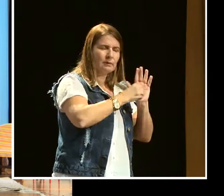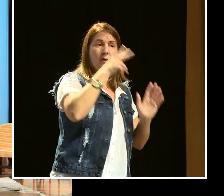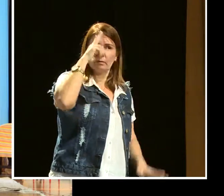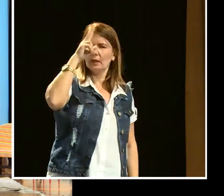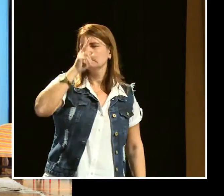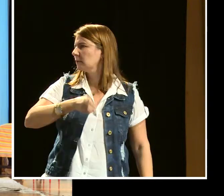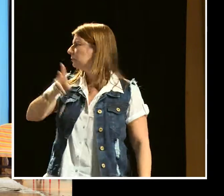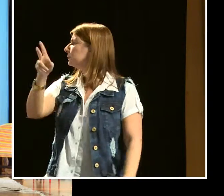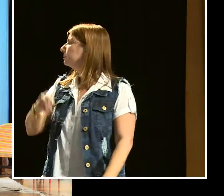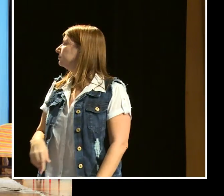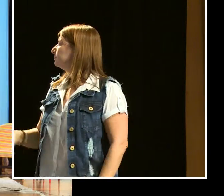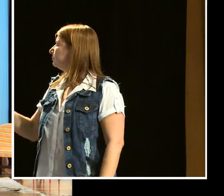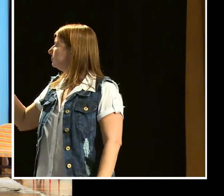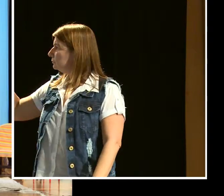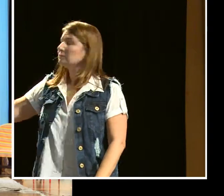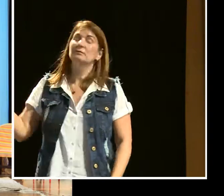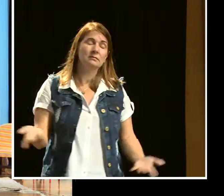que seja colocado.